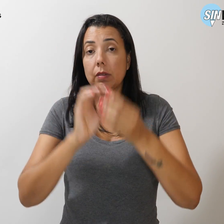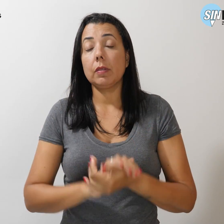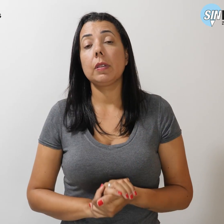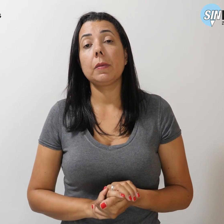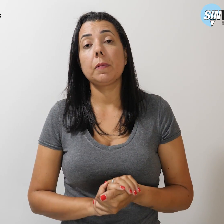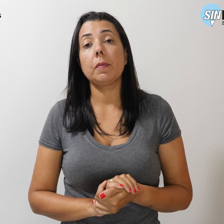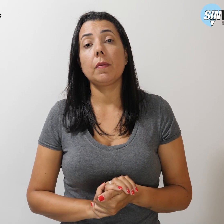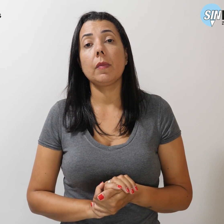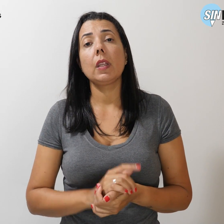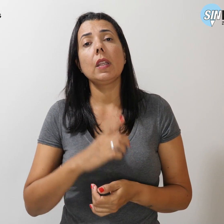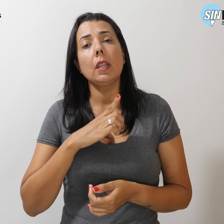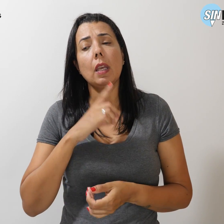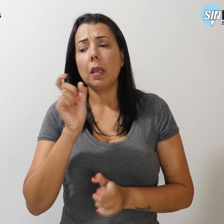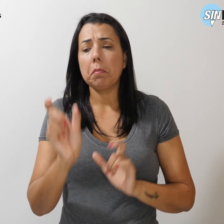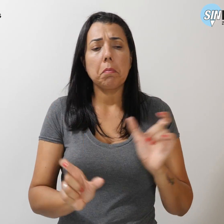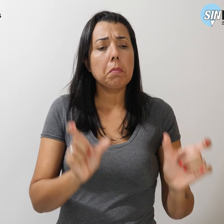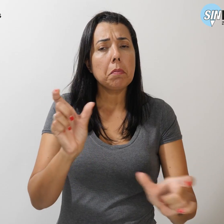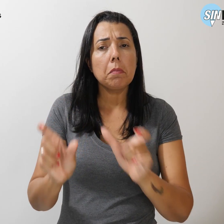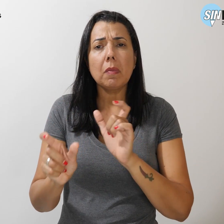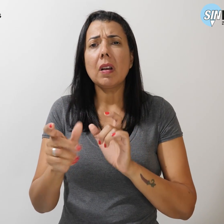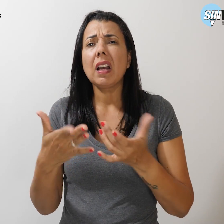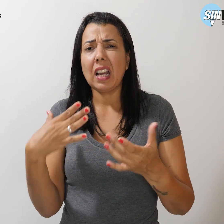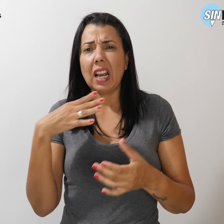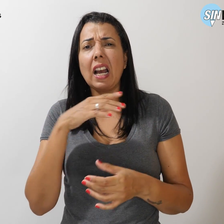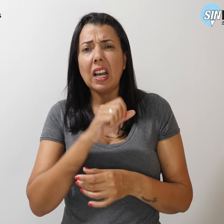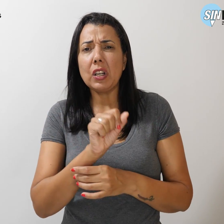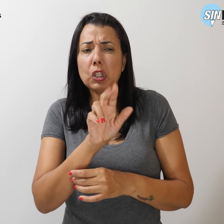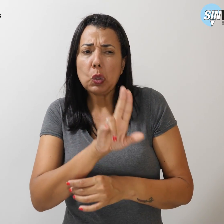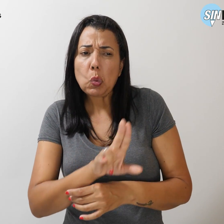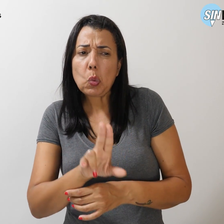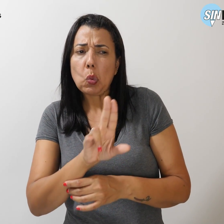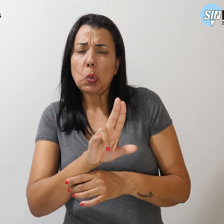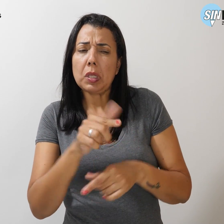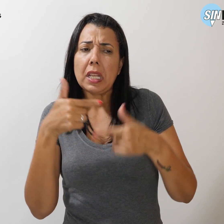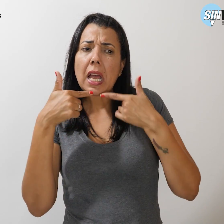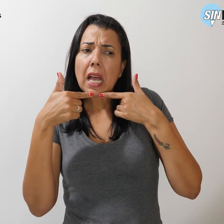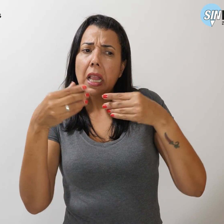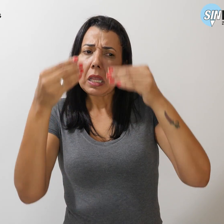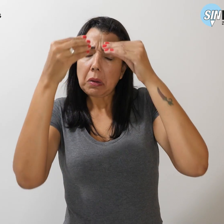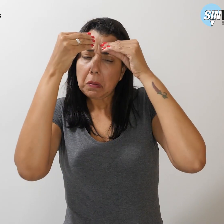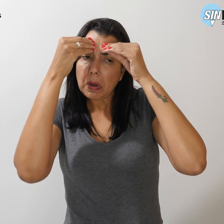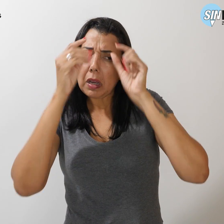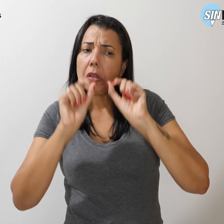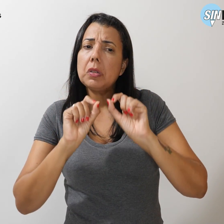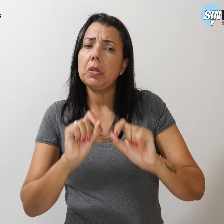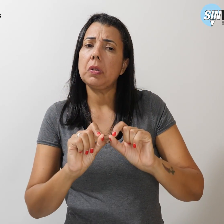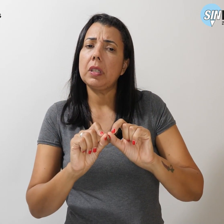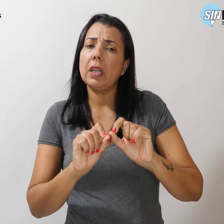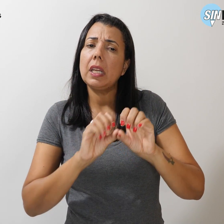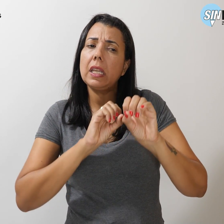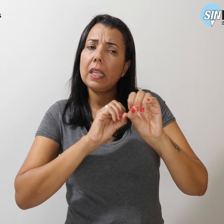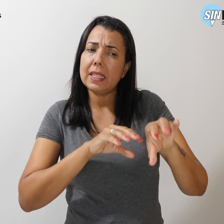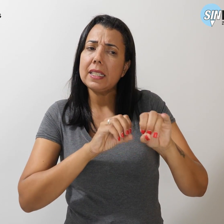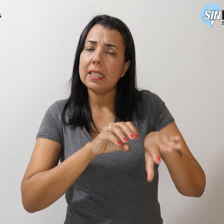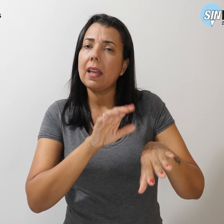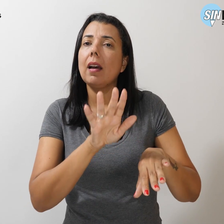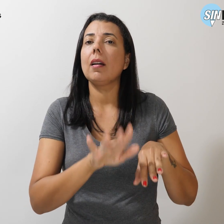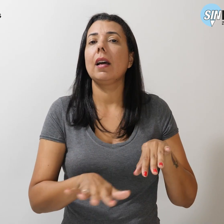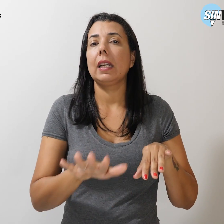Há pessoas que acham que a utilização da linguagem neutra é ensinar à criança que ela